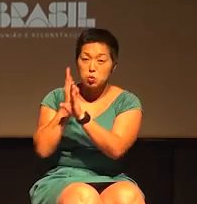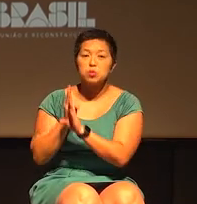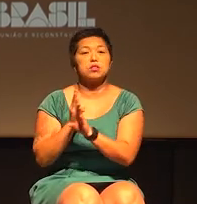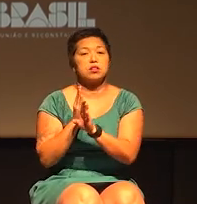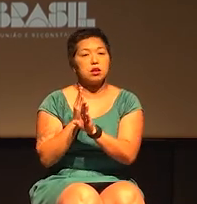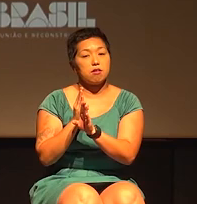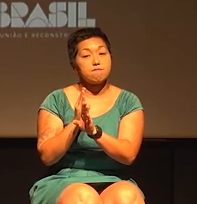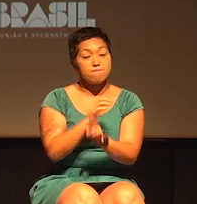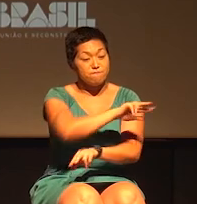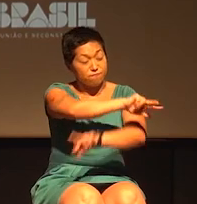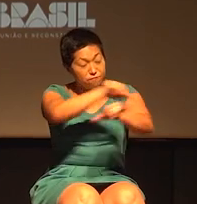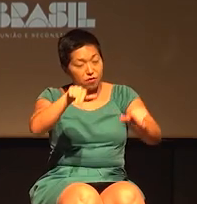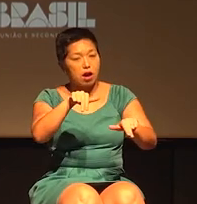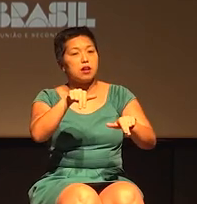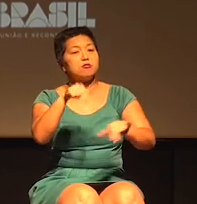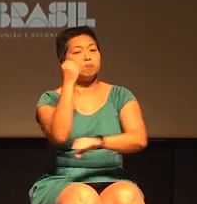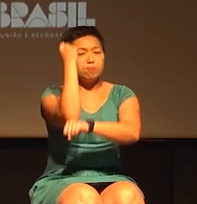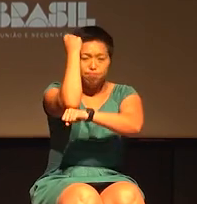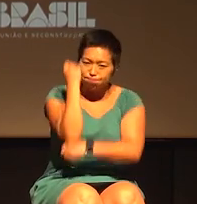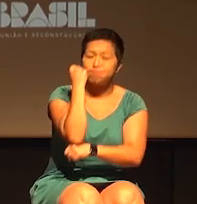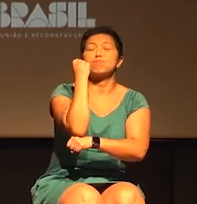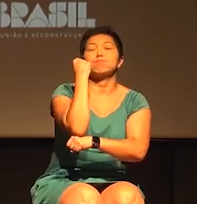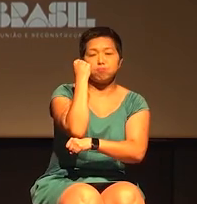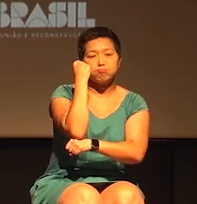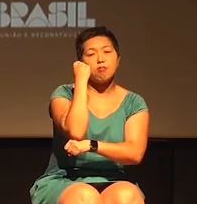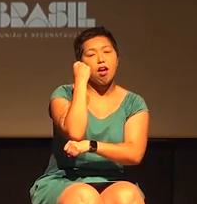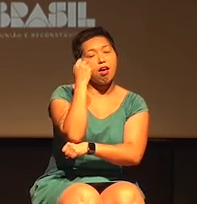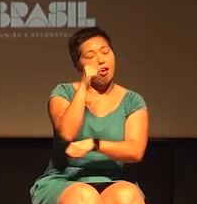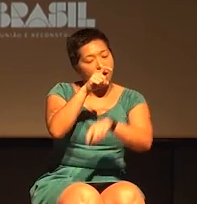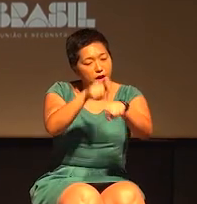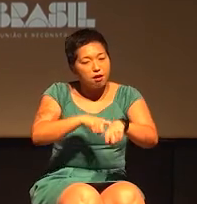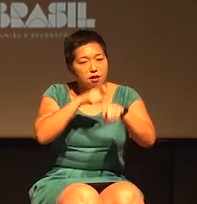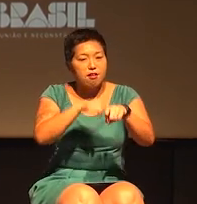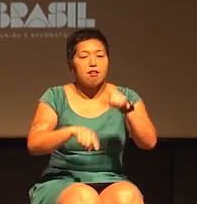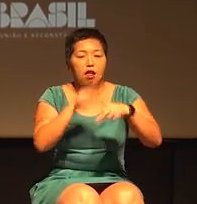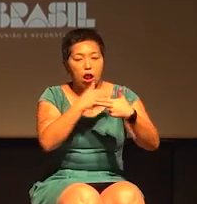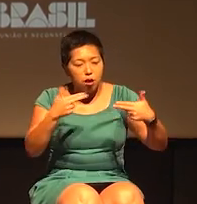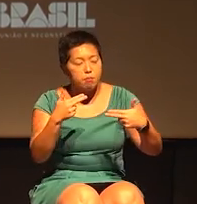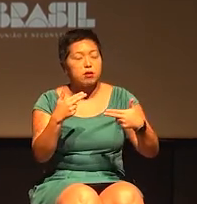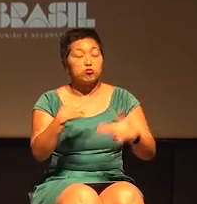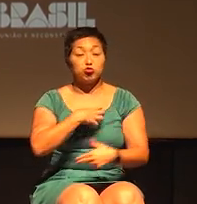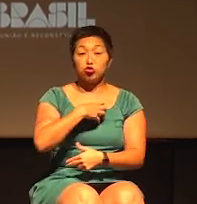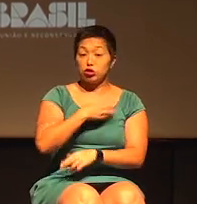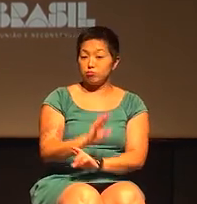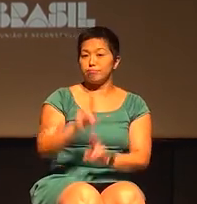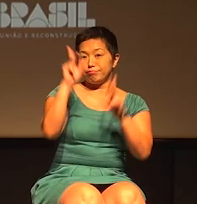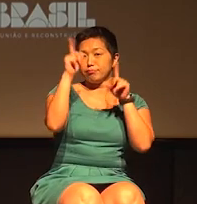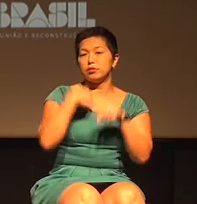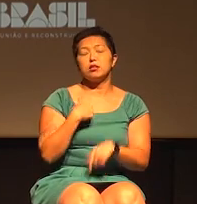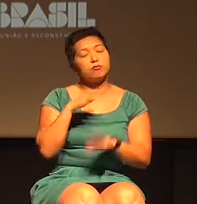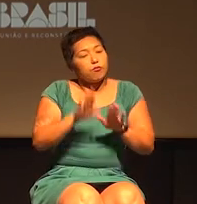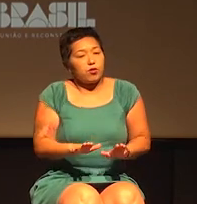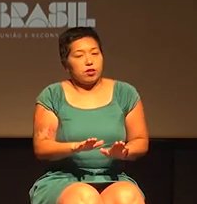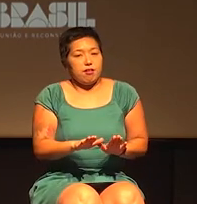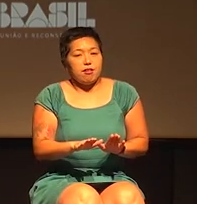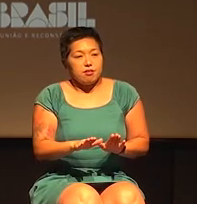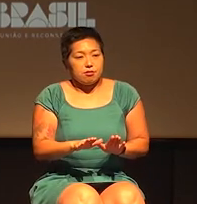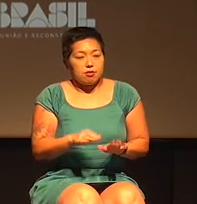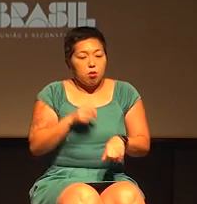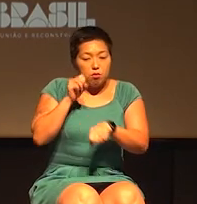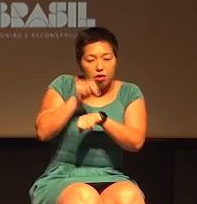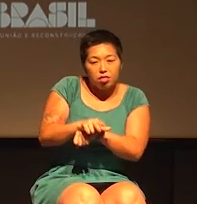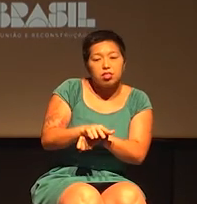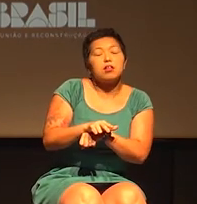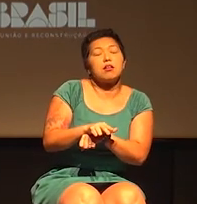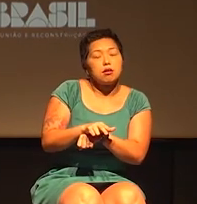Resistência que er a turma da agroecologia e a turma que queria produzir alimentos de outra forma e aí eu fiquei né Eu Eu entrei para